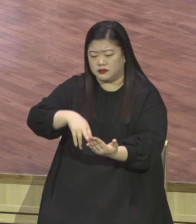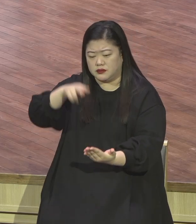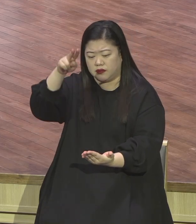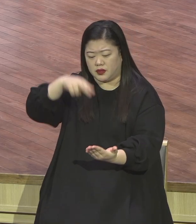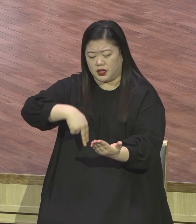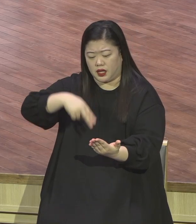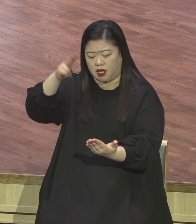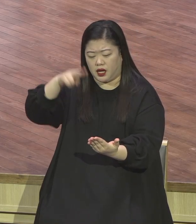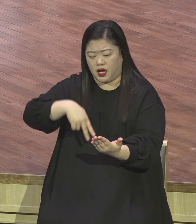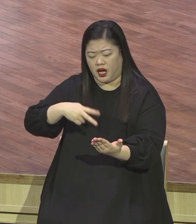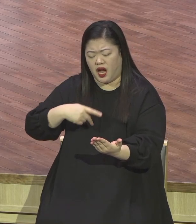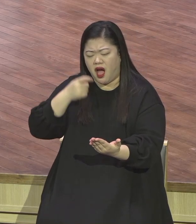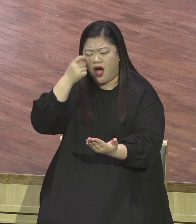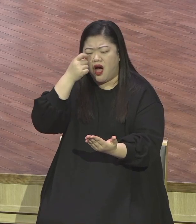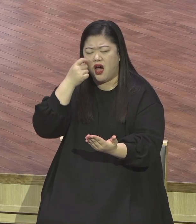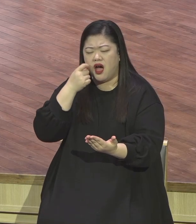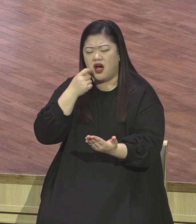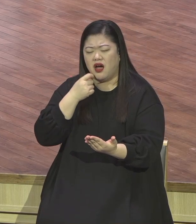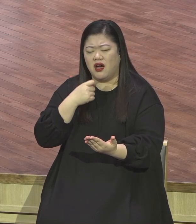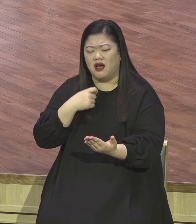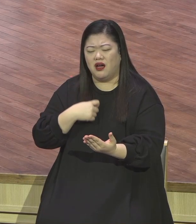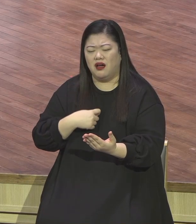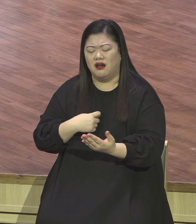운전하다가 사고 날 뻔했어요